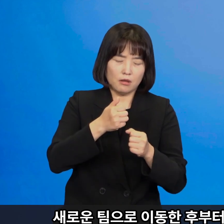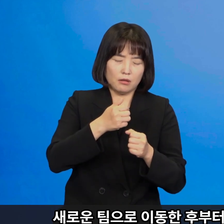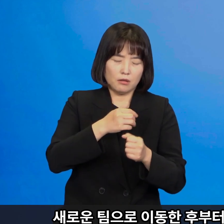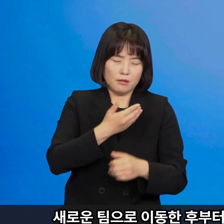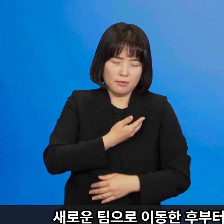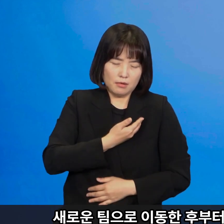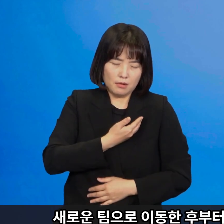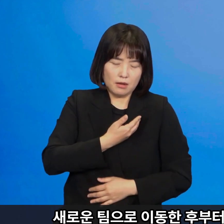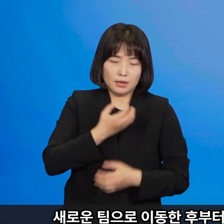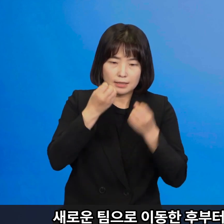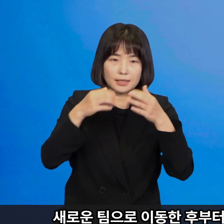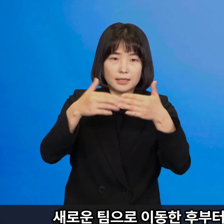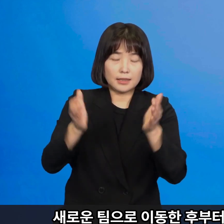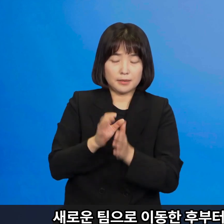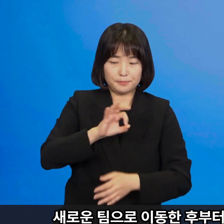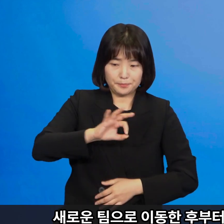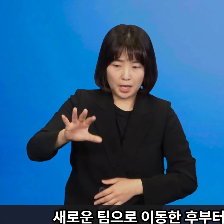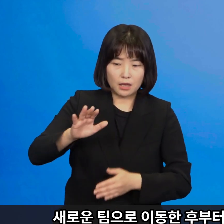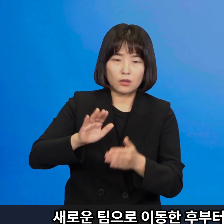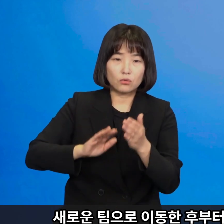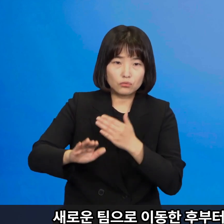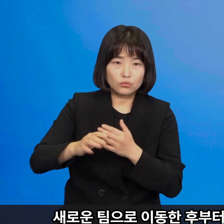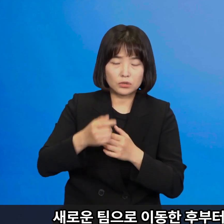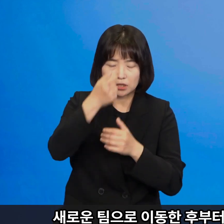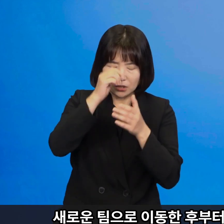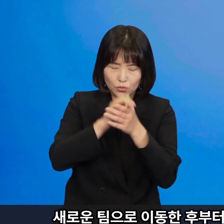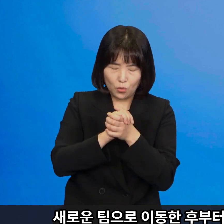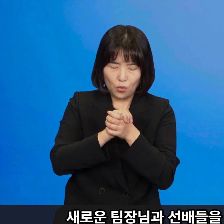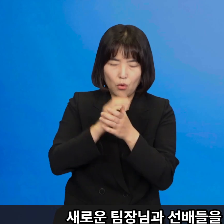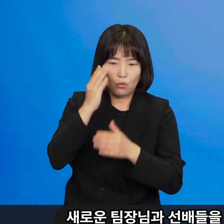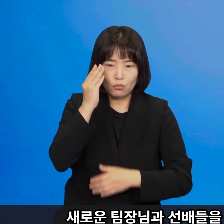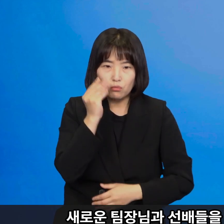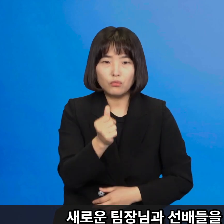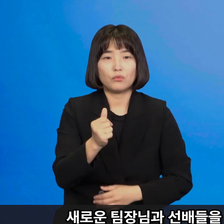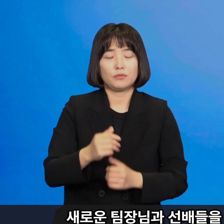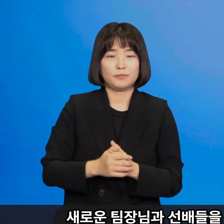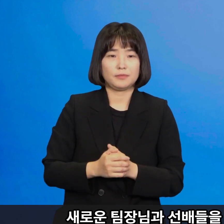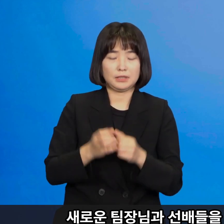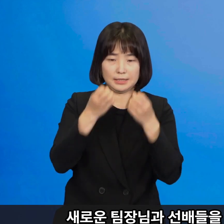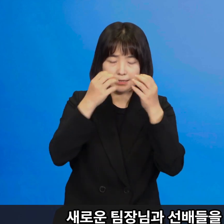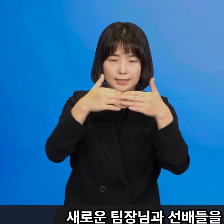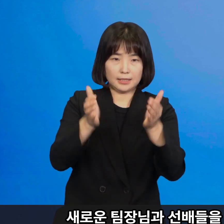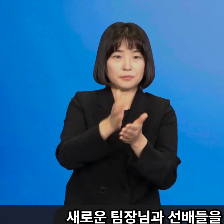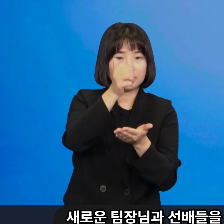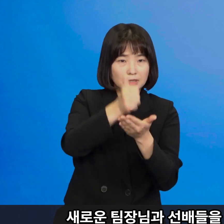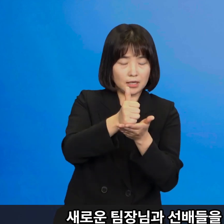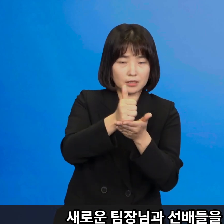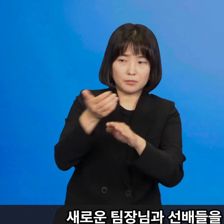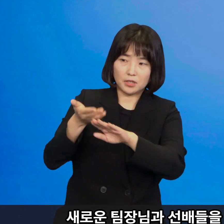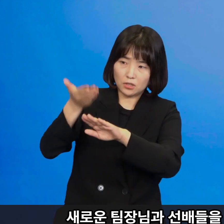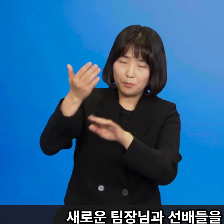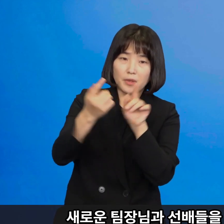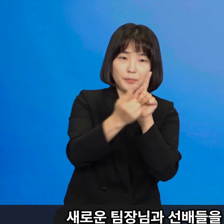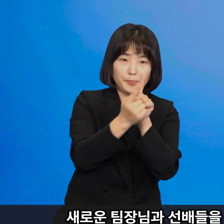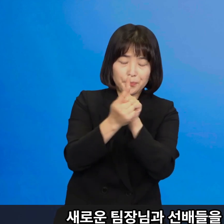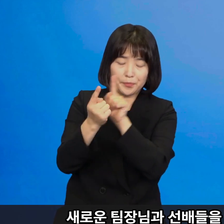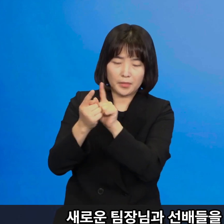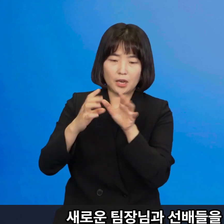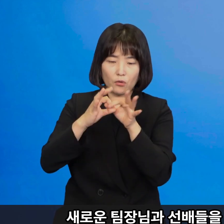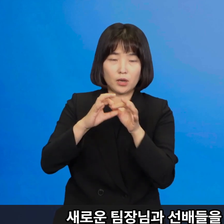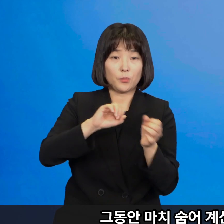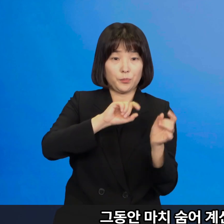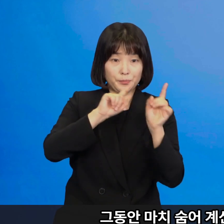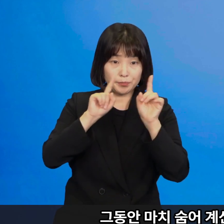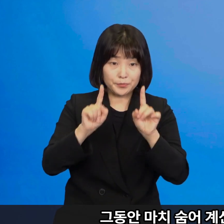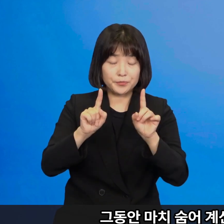새로운 팀으로 이동한 후부터 기도가 열리기 시작하였습니다. 새로운 팀장님과 선배들을 만나며 관계의 회복을